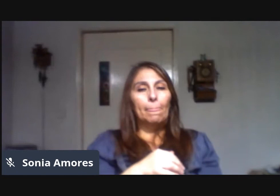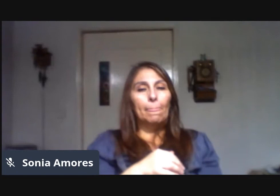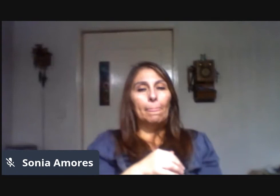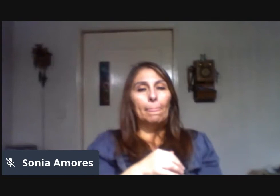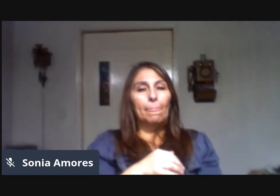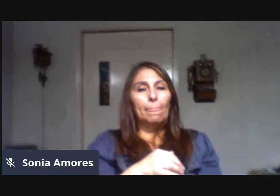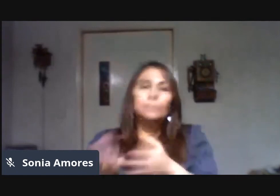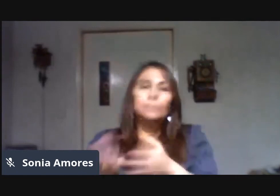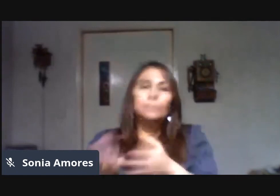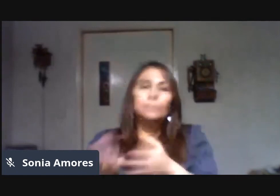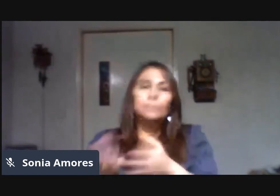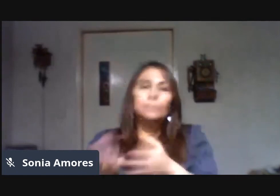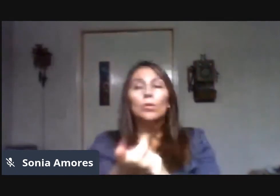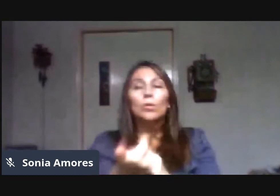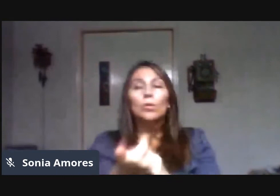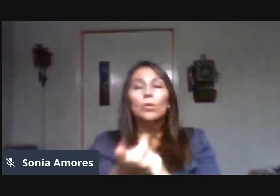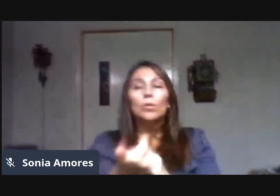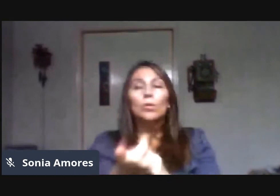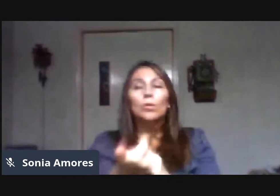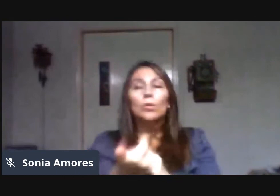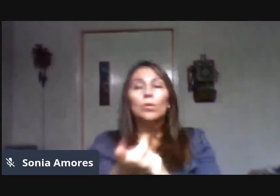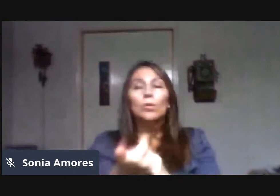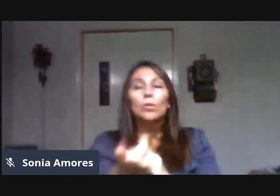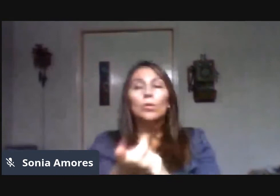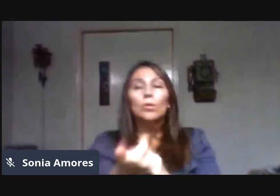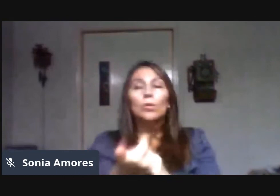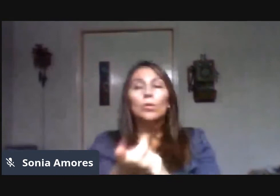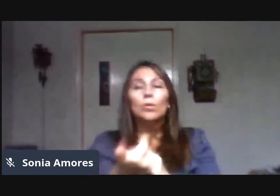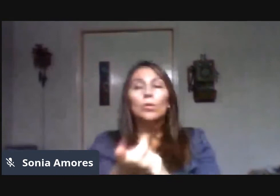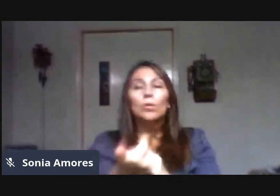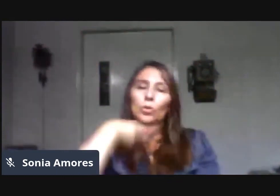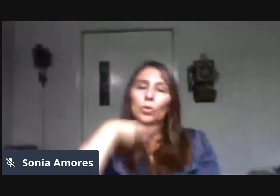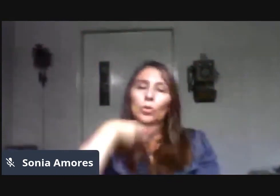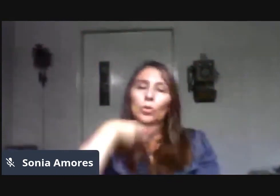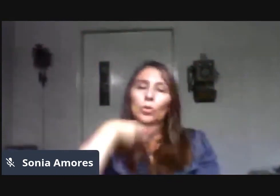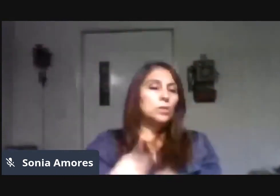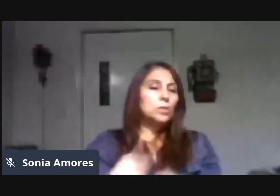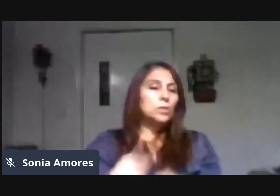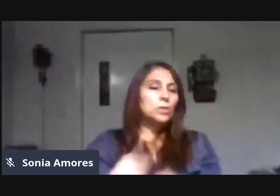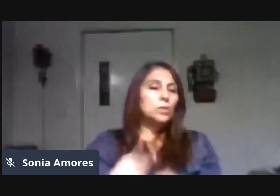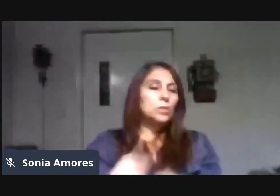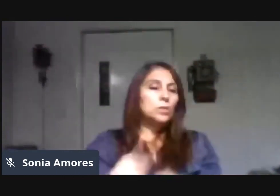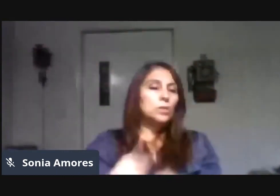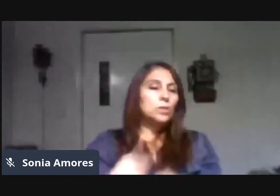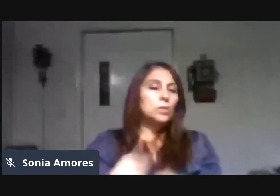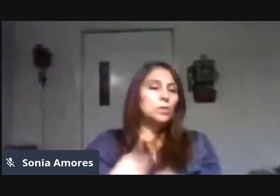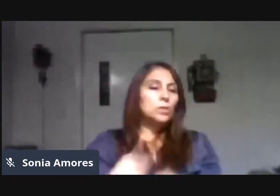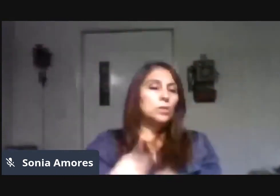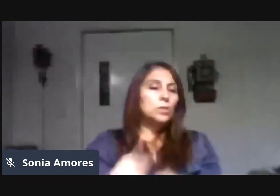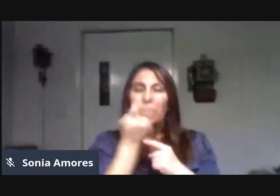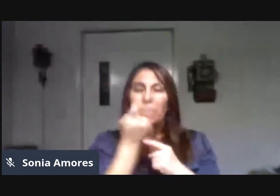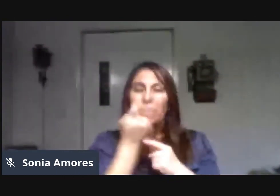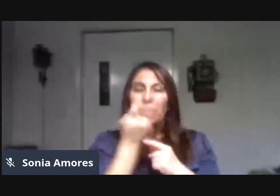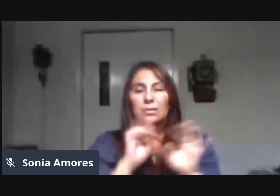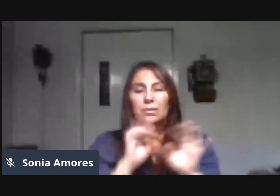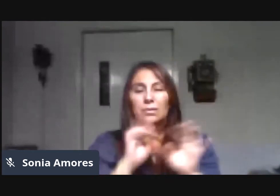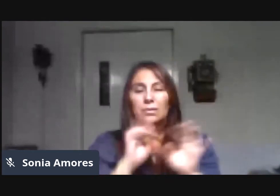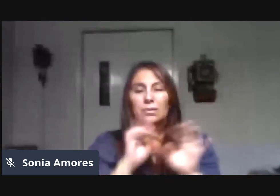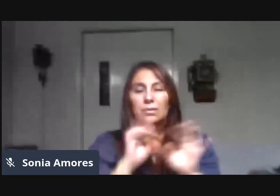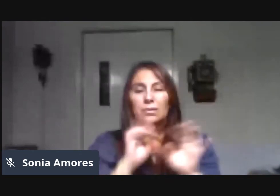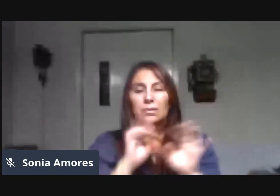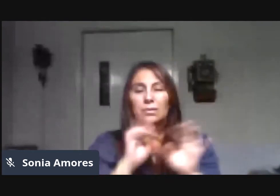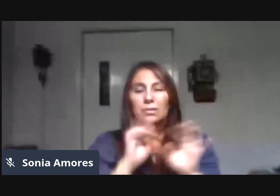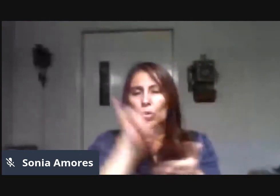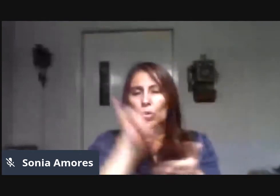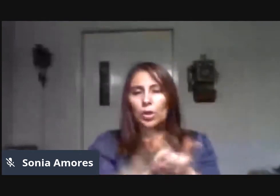familias. Eso es insuficiente, les quiero decir, y siempre va a ser insuficiente, pero no creo que sea proporcional el